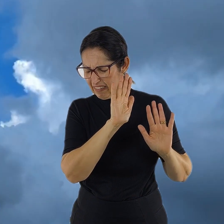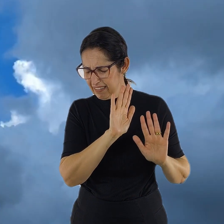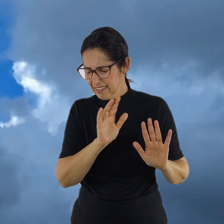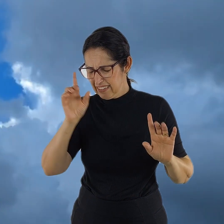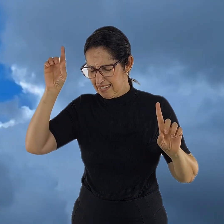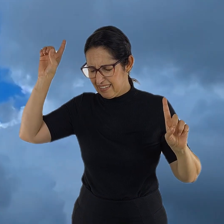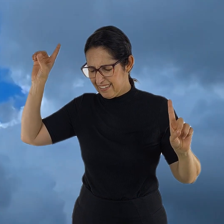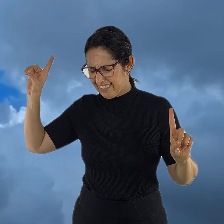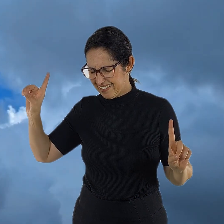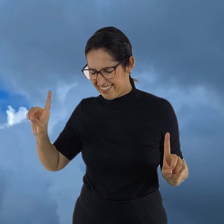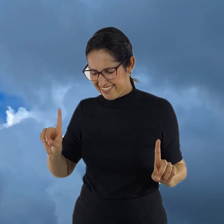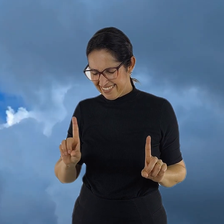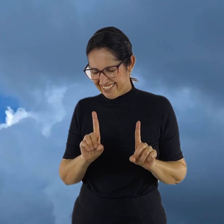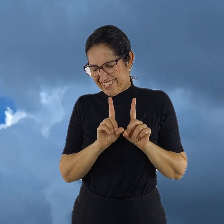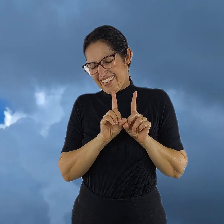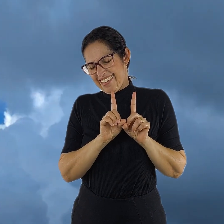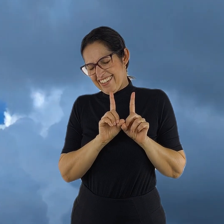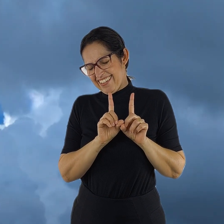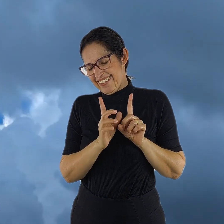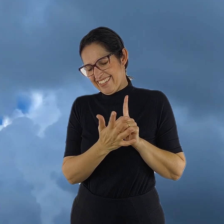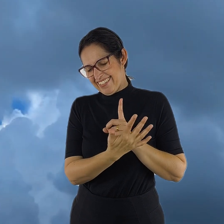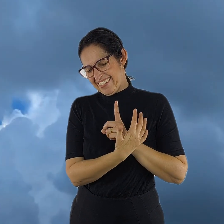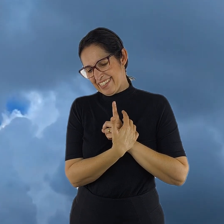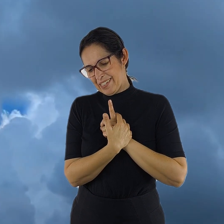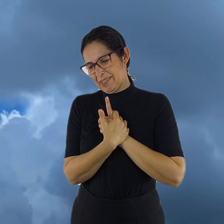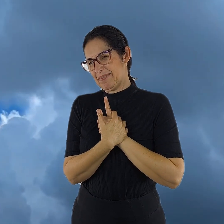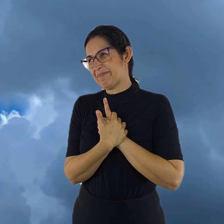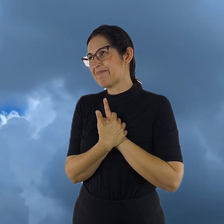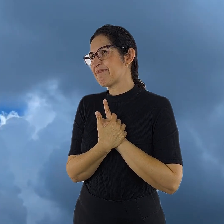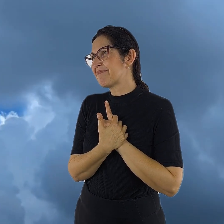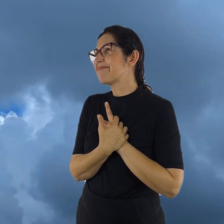no deserto. É mais que a